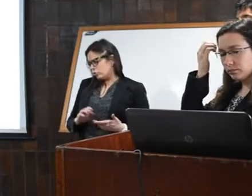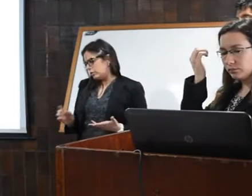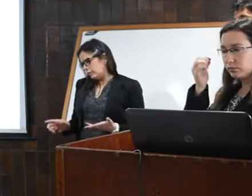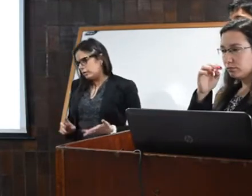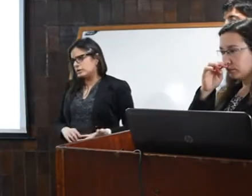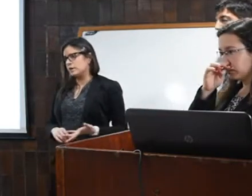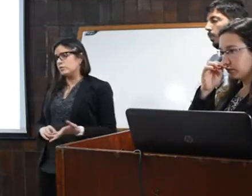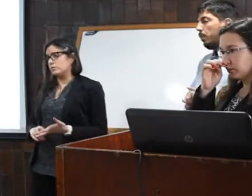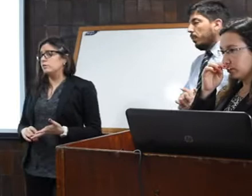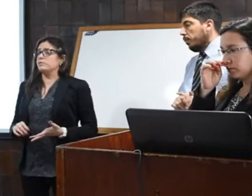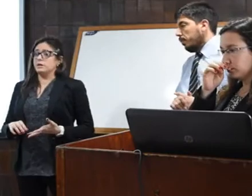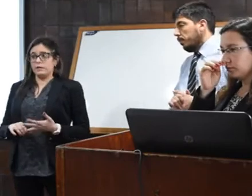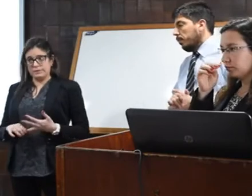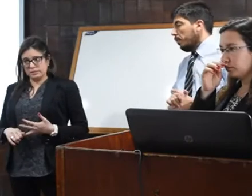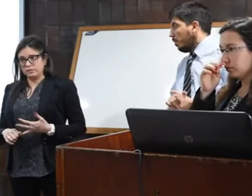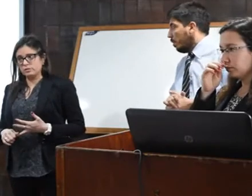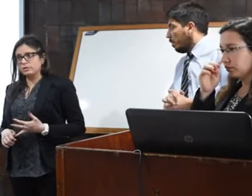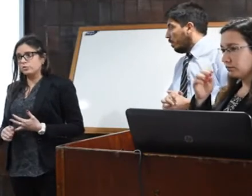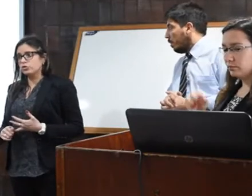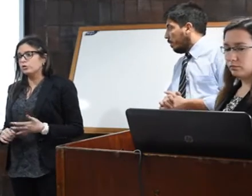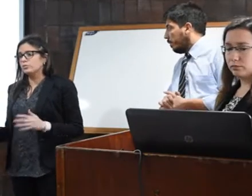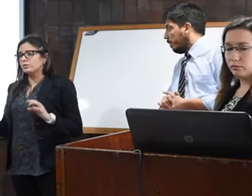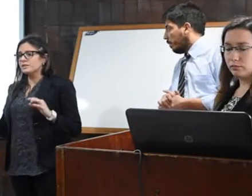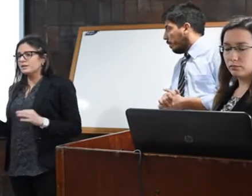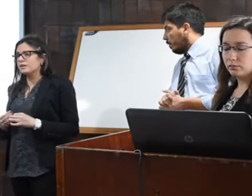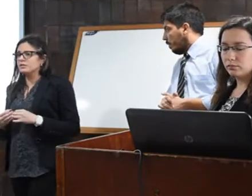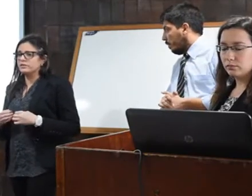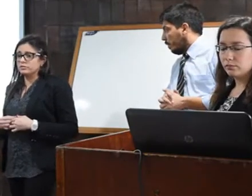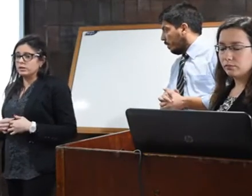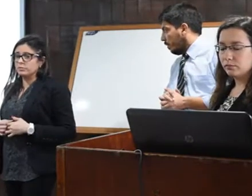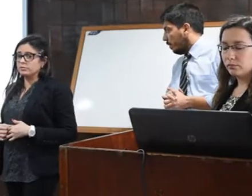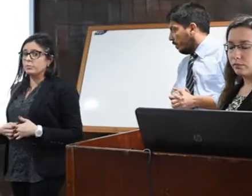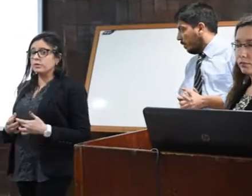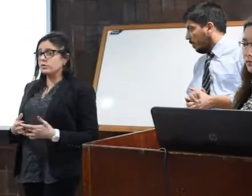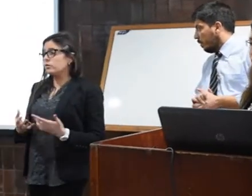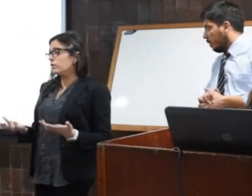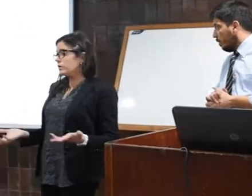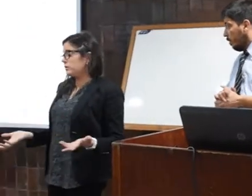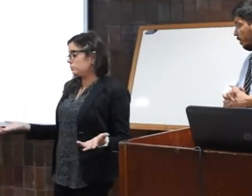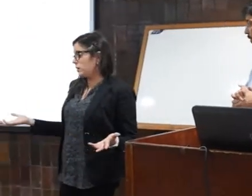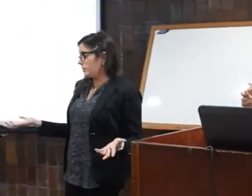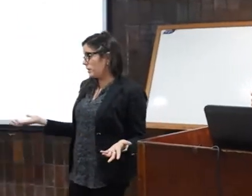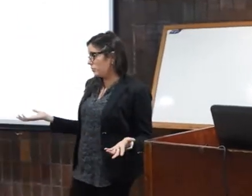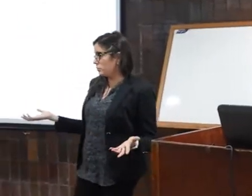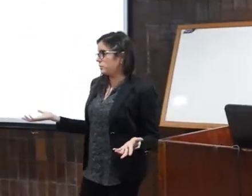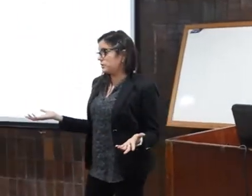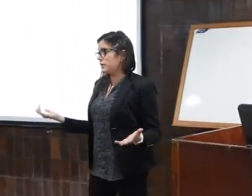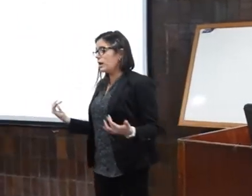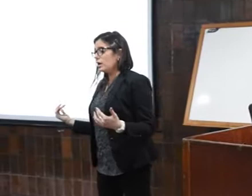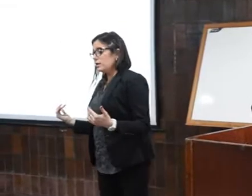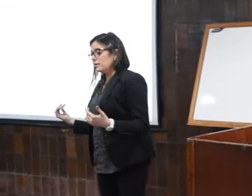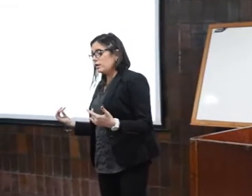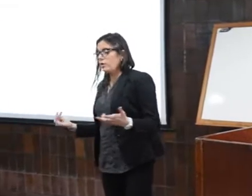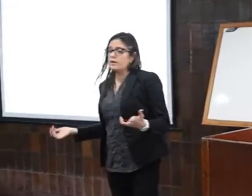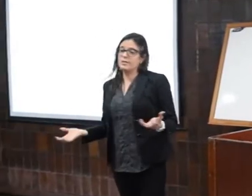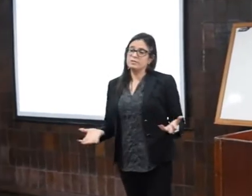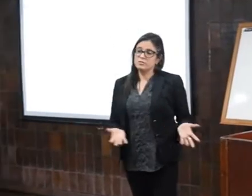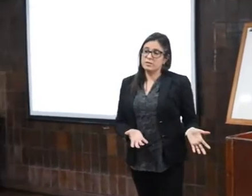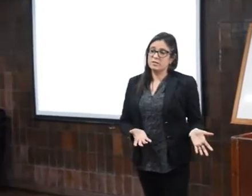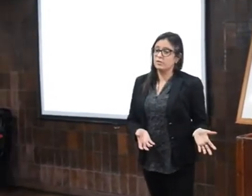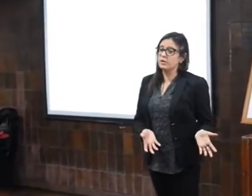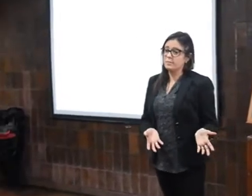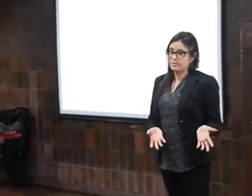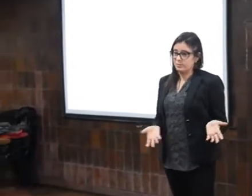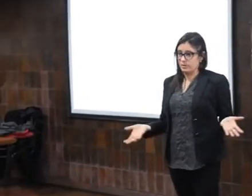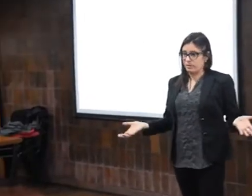muchos lavados en la parte de identificación de personas por eso ahora ya no hay más